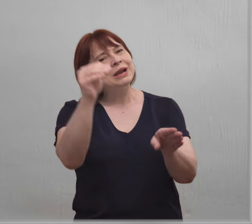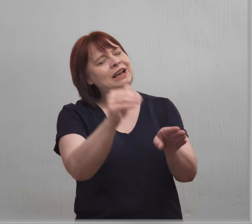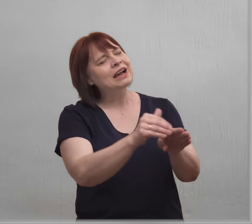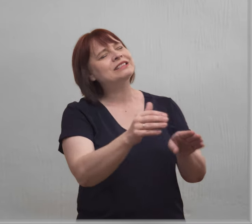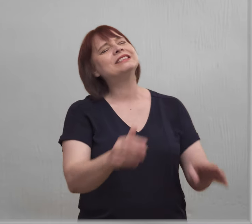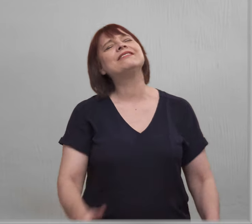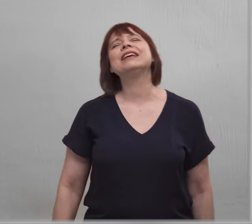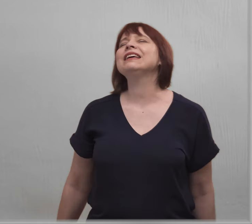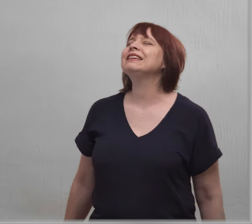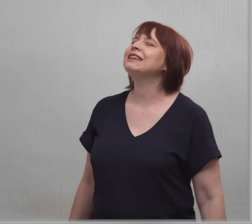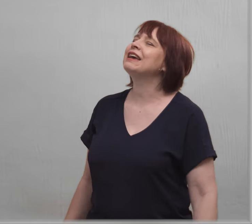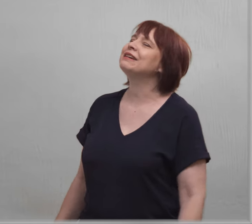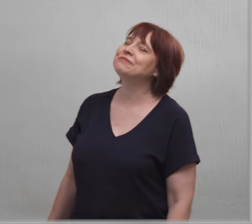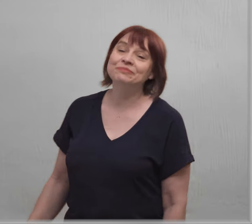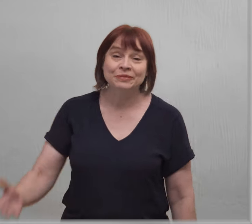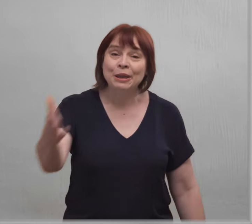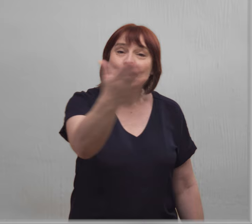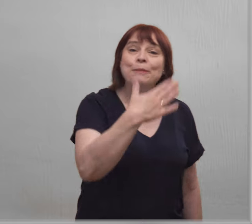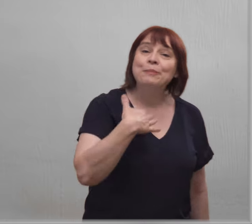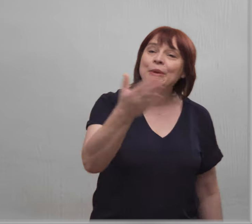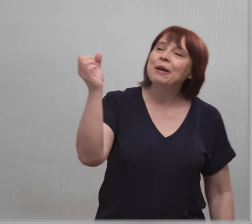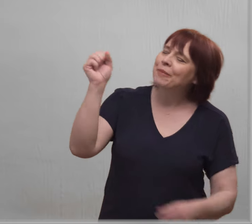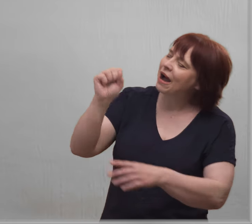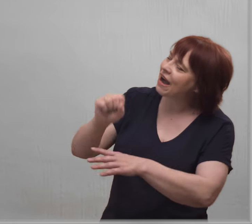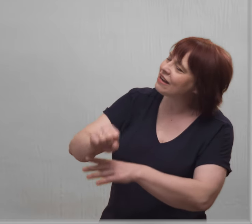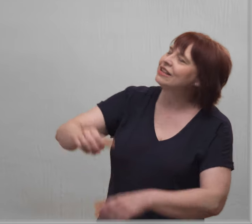прикосновения. И поклоняемся Тебе, наш